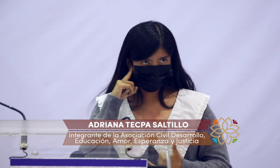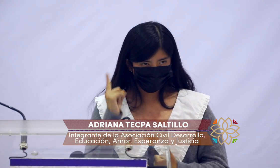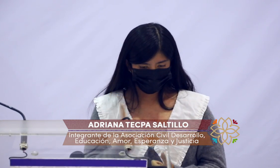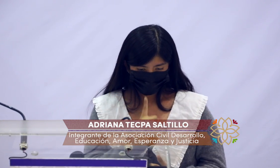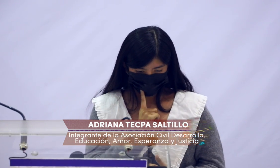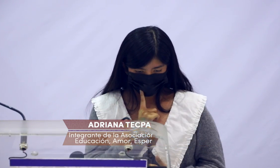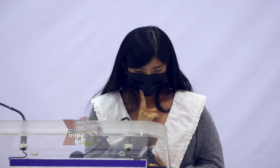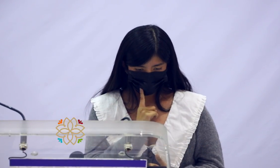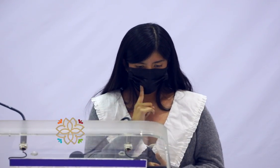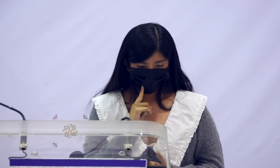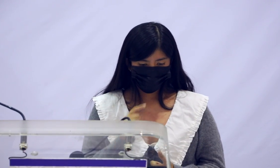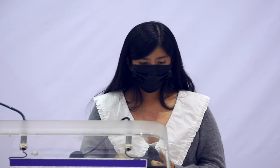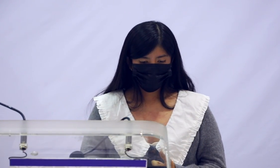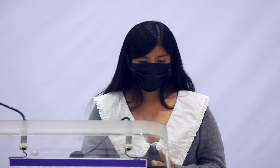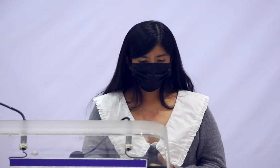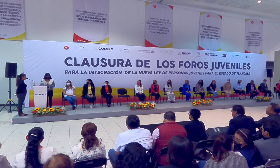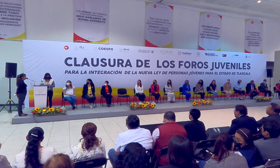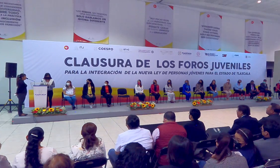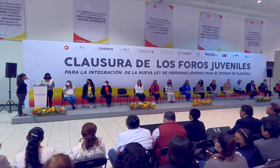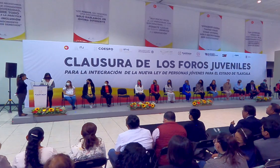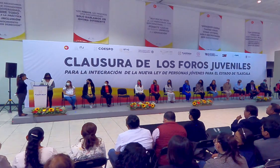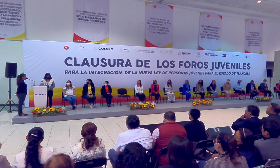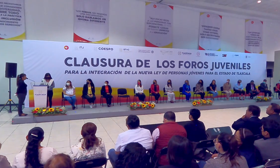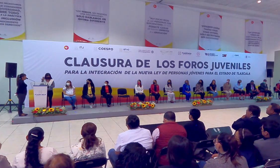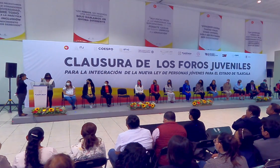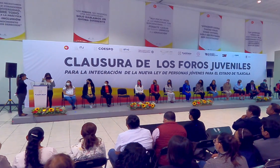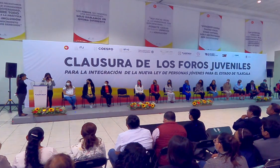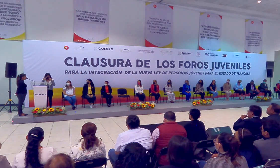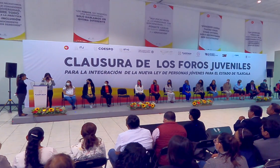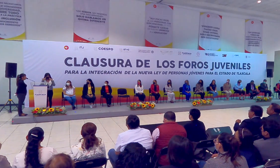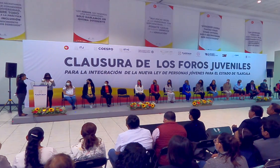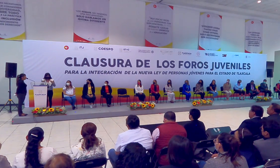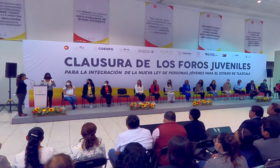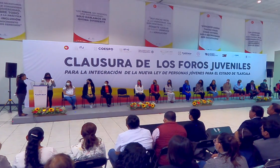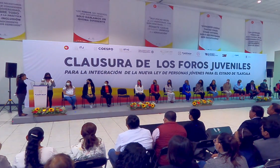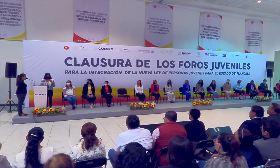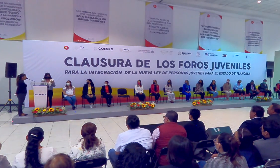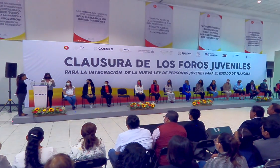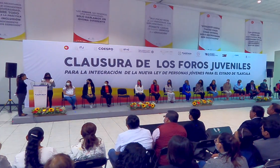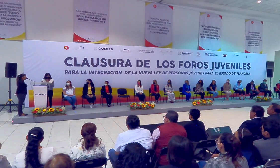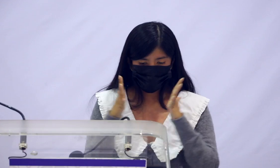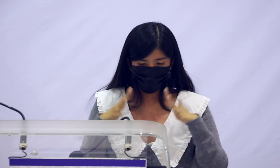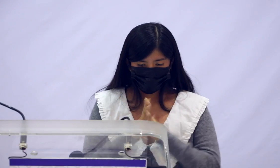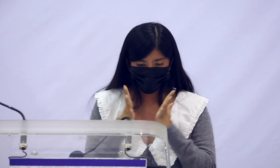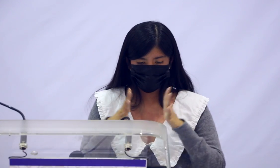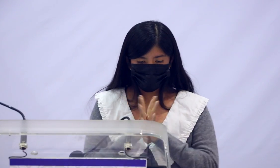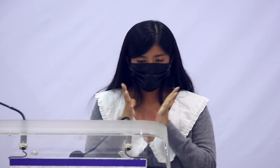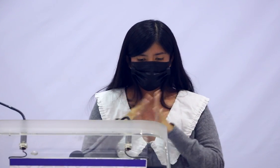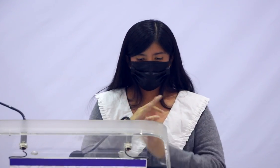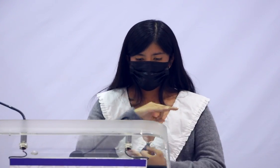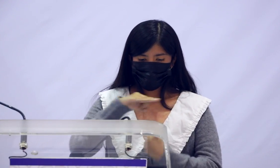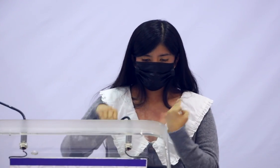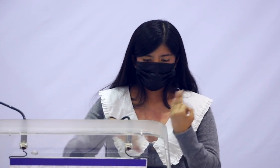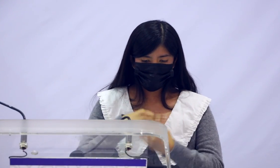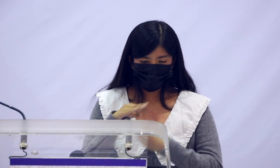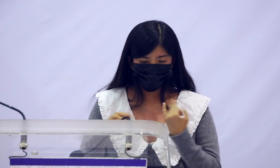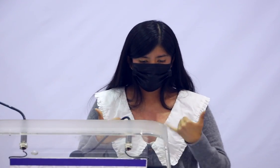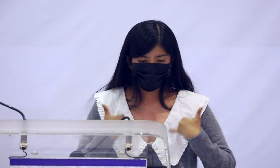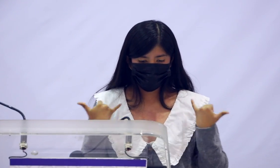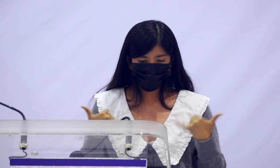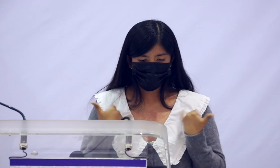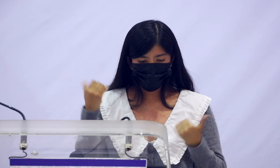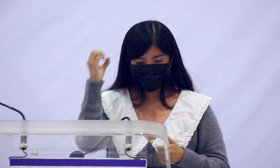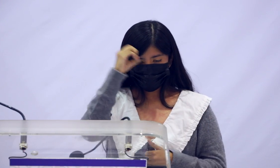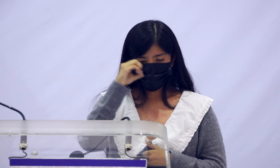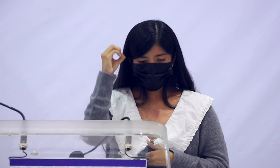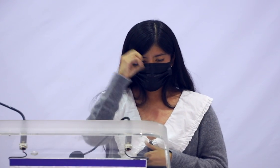en especial a la comunidad sorda. Yo he sido testigo de los foros, de la participación de los